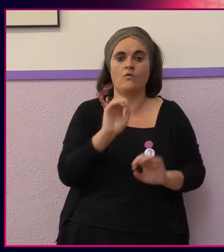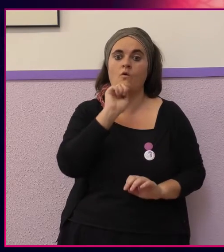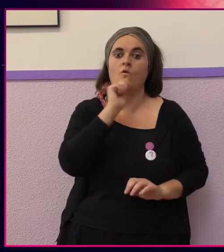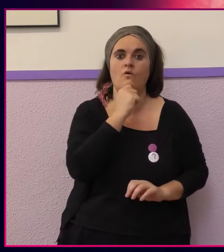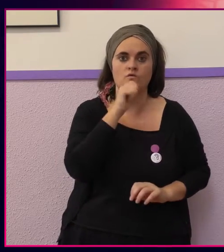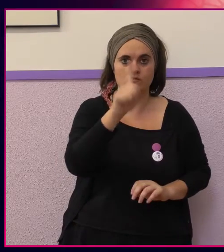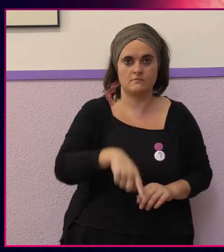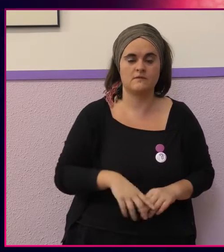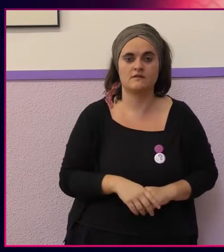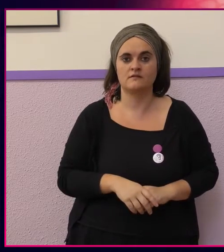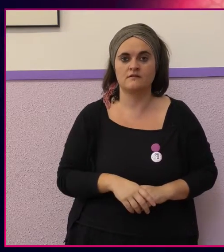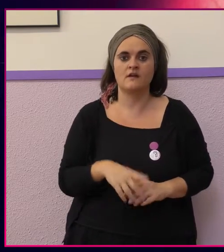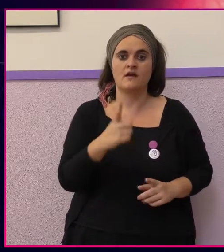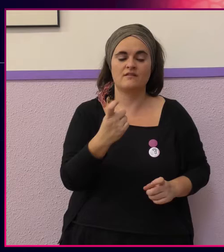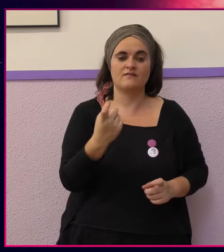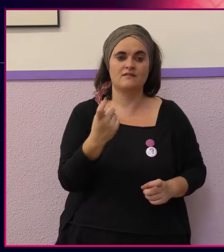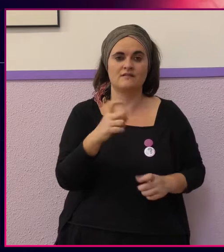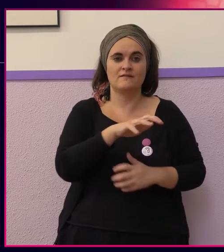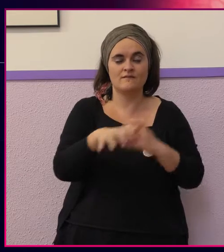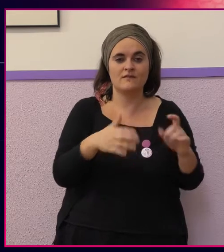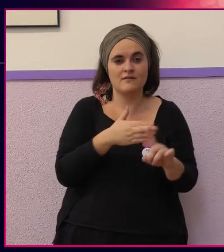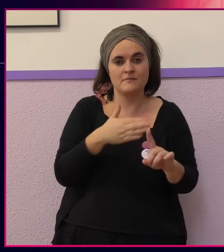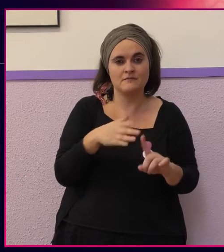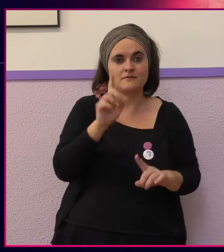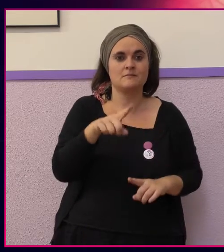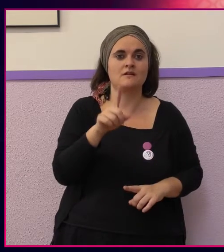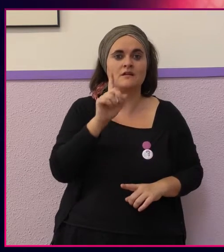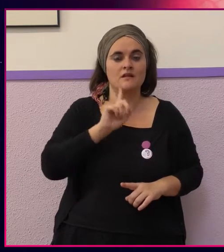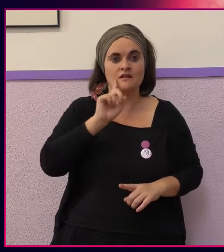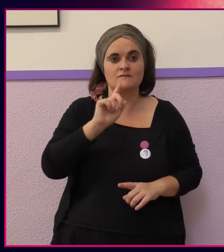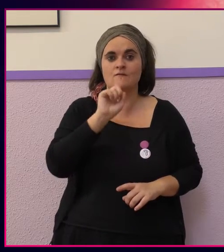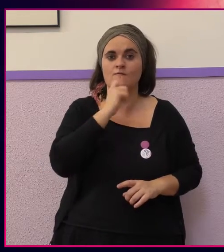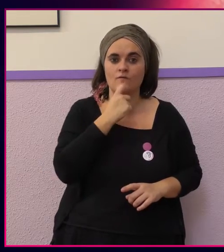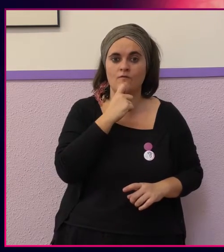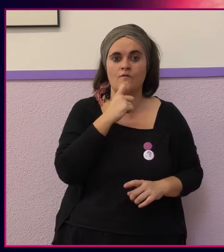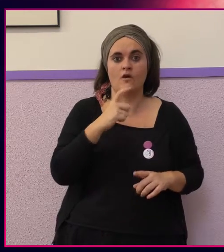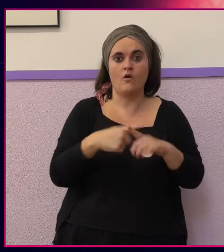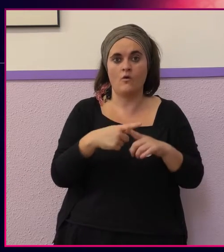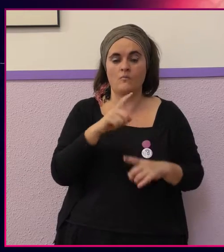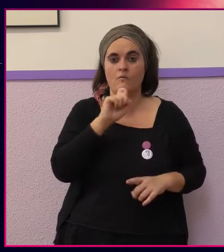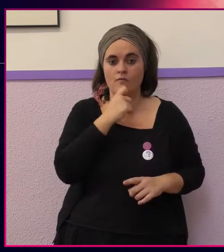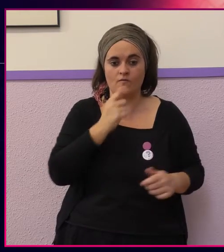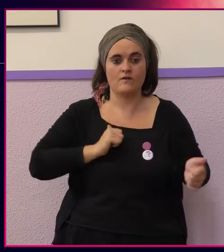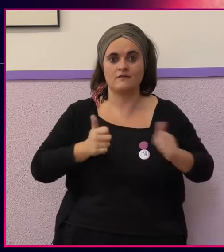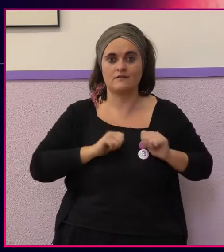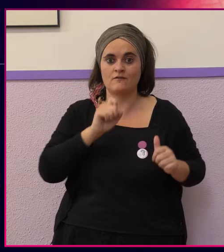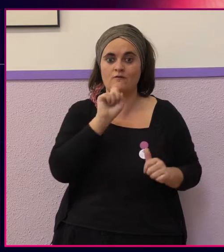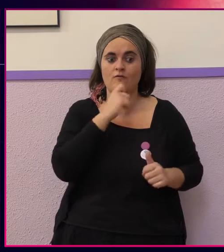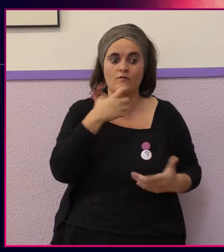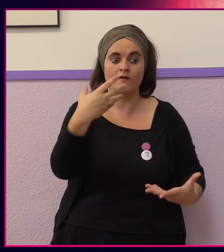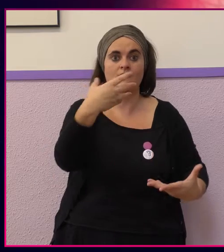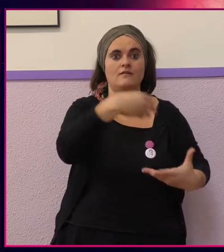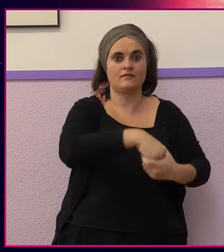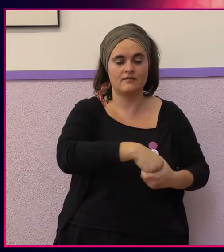otras formas de violencia machista como la lesbofobia homofobia y transfobia tal y como se recoge en los principios de